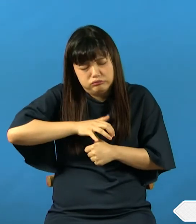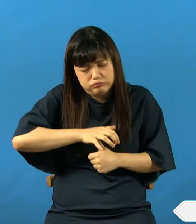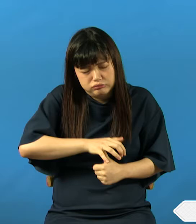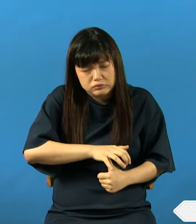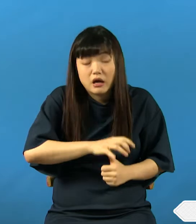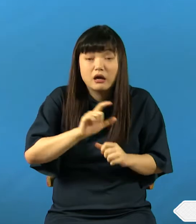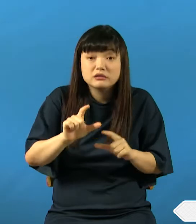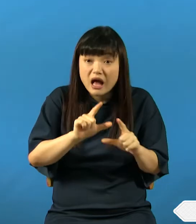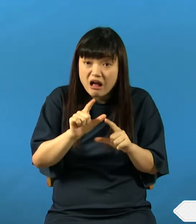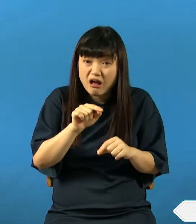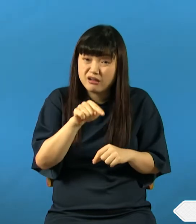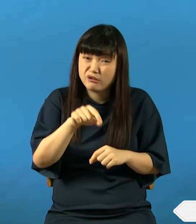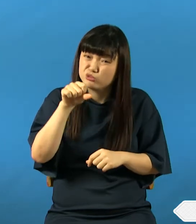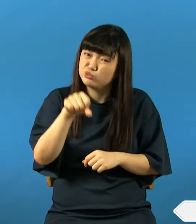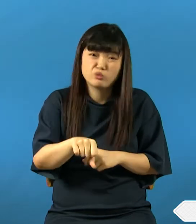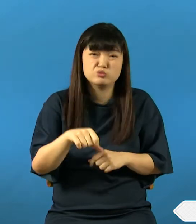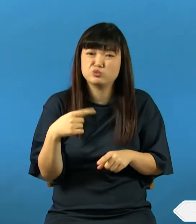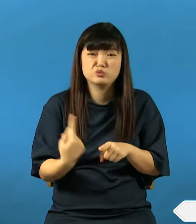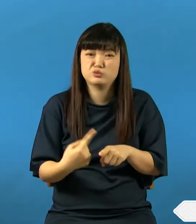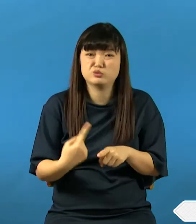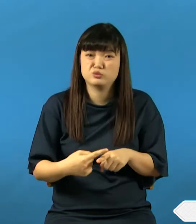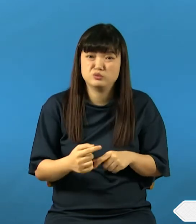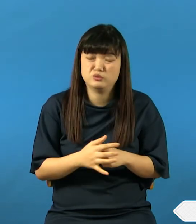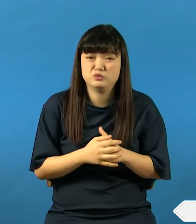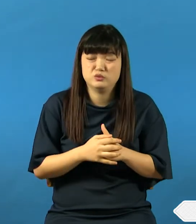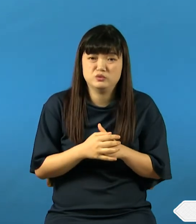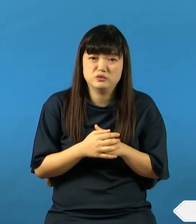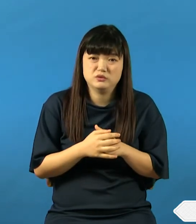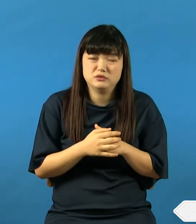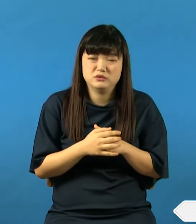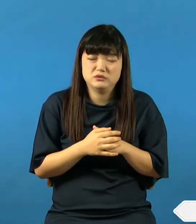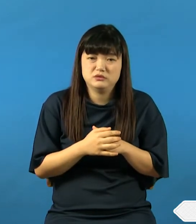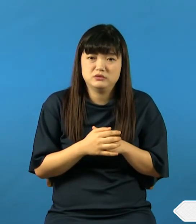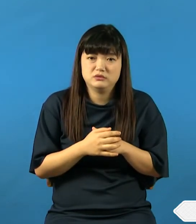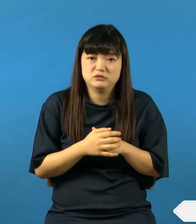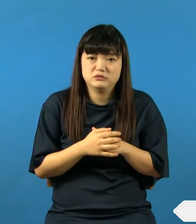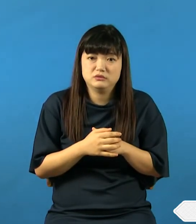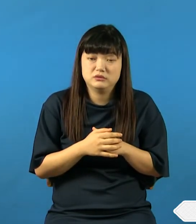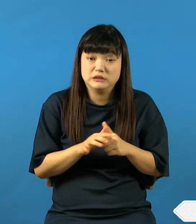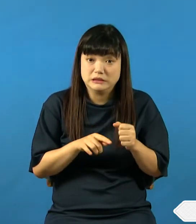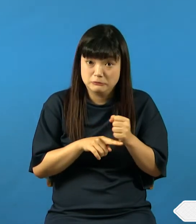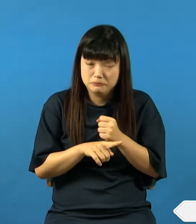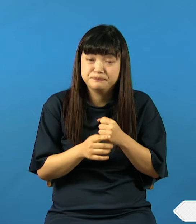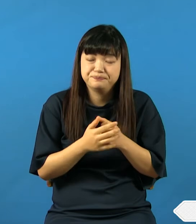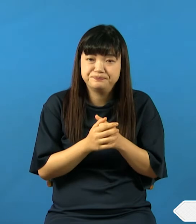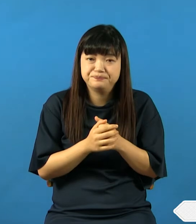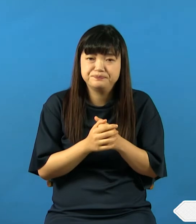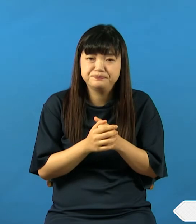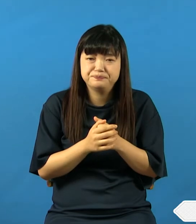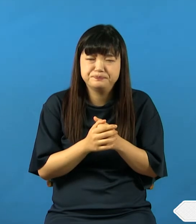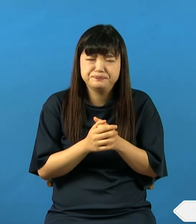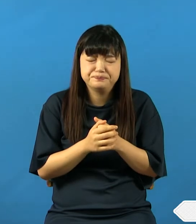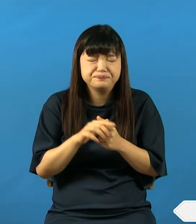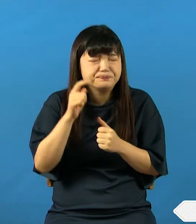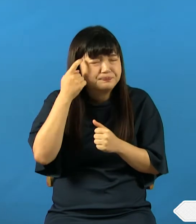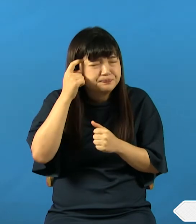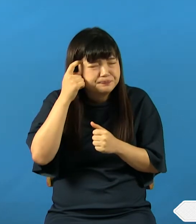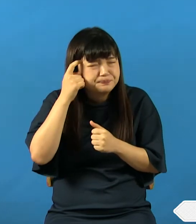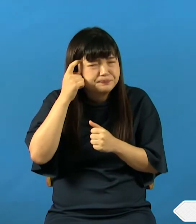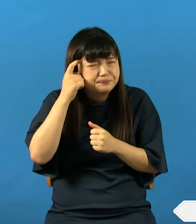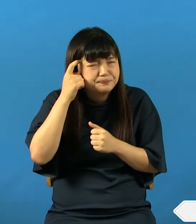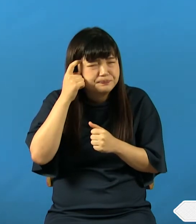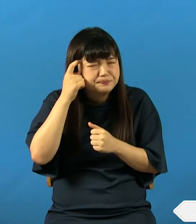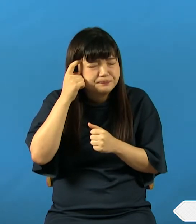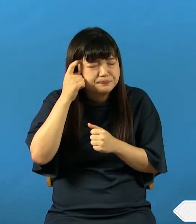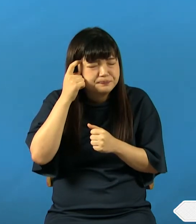초조함에 짓눌려서 사는 것이 그게 저주받은 것이 아니면 무엇이겠습니까? 그런 의미에서, 그렇게